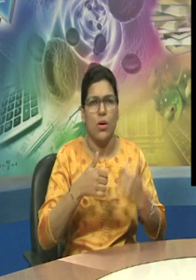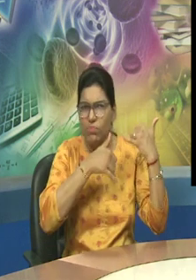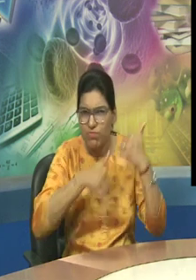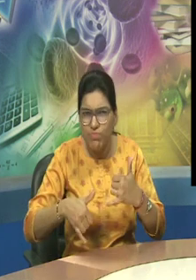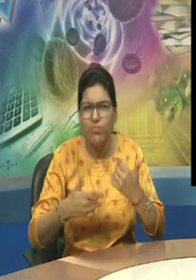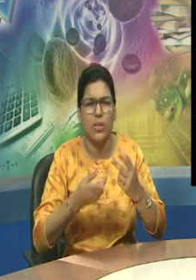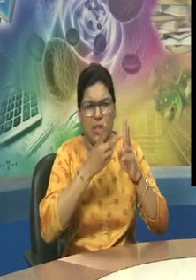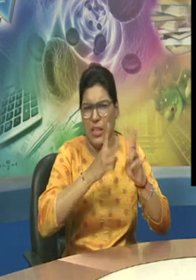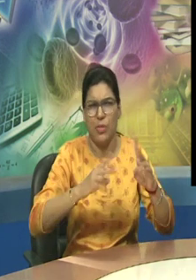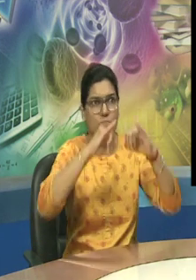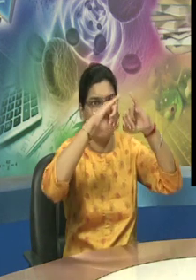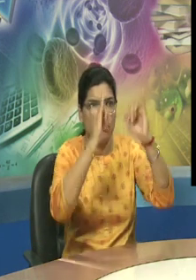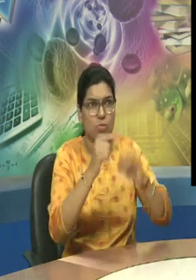प्रमुख कवि हैं,